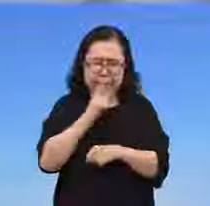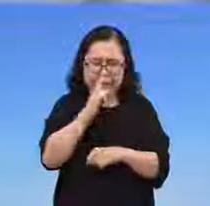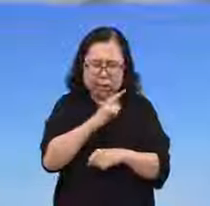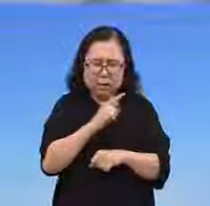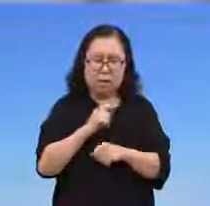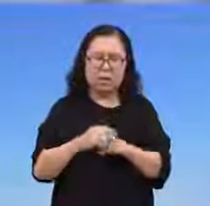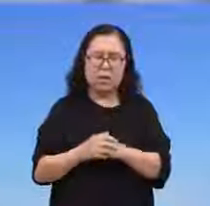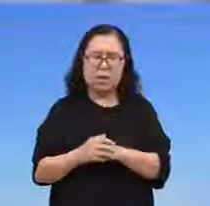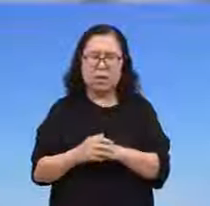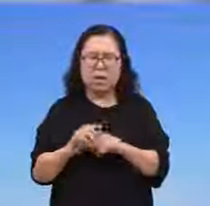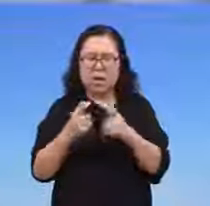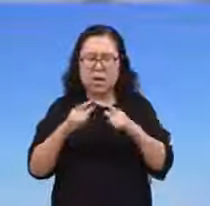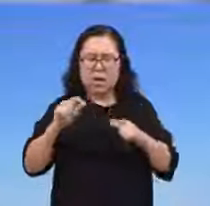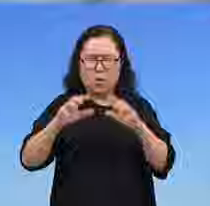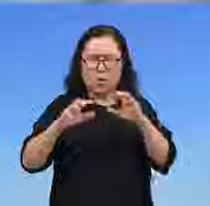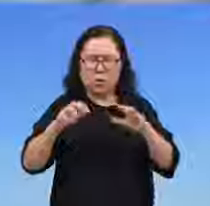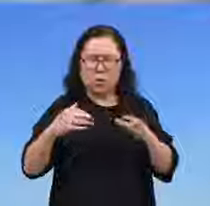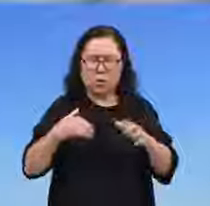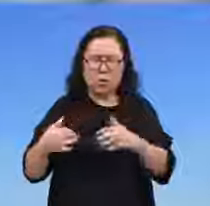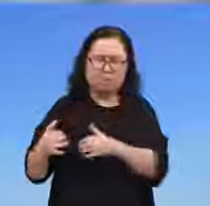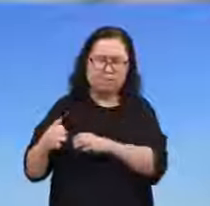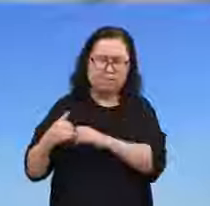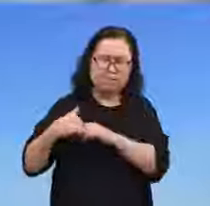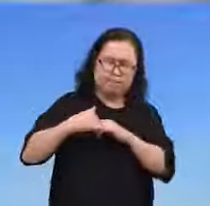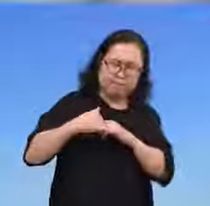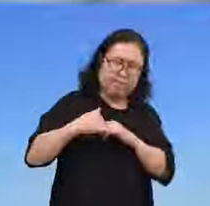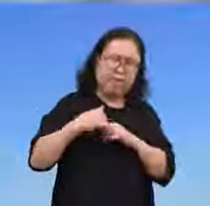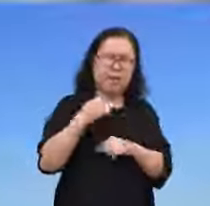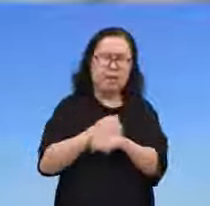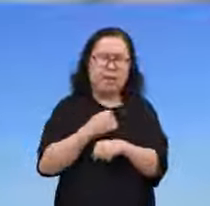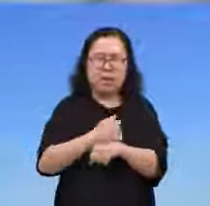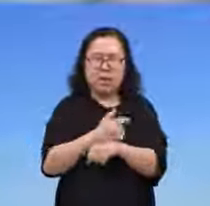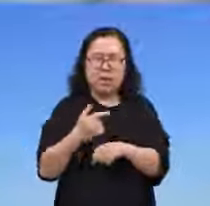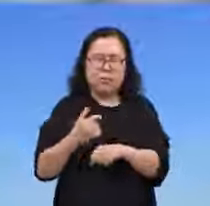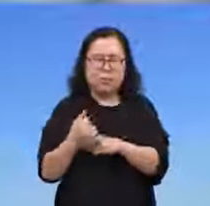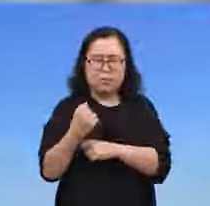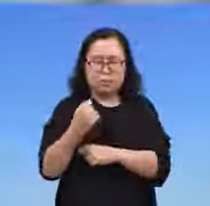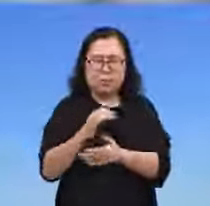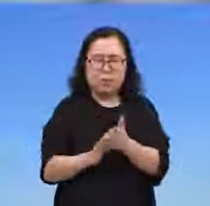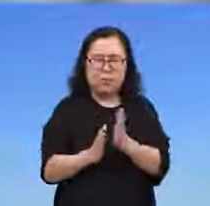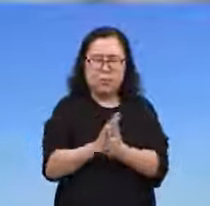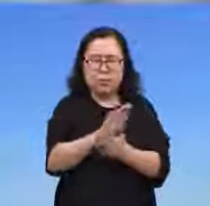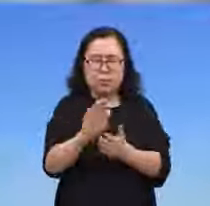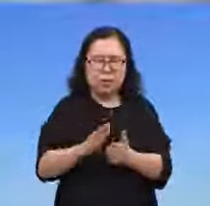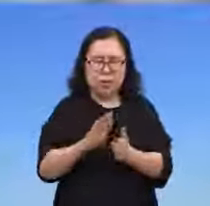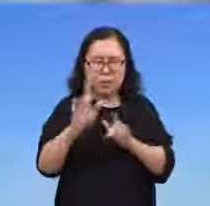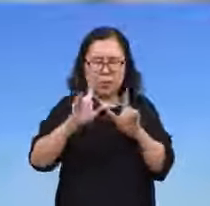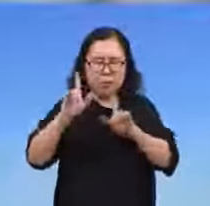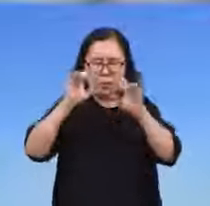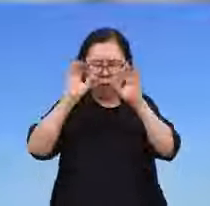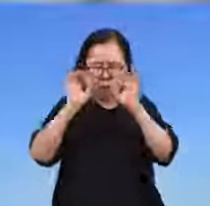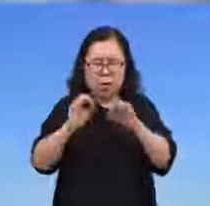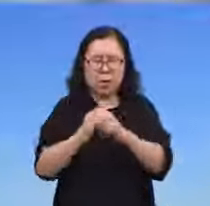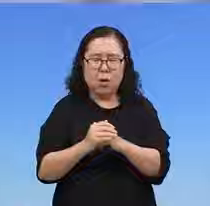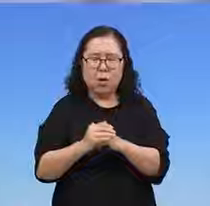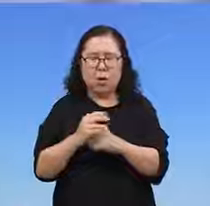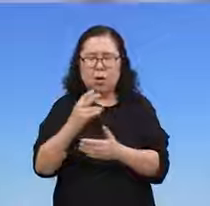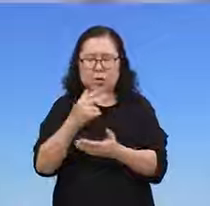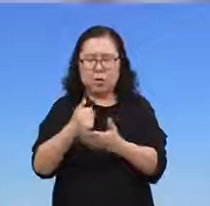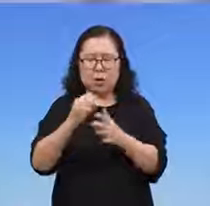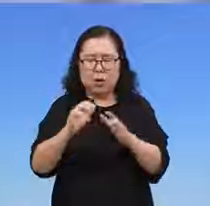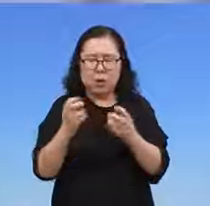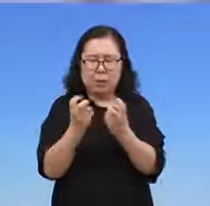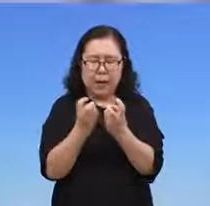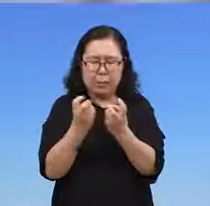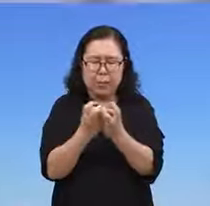것들은 전방위로 공격을 해오는데 너무나 무기력한 우리의 현실을 바라보며 오늘 주님 해법을